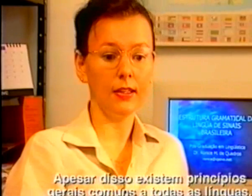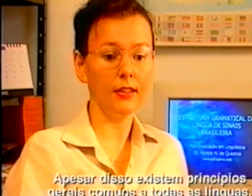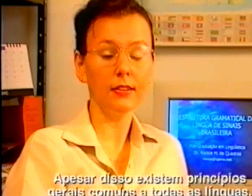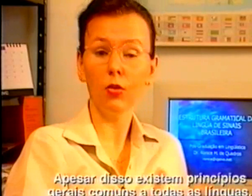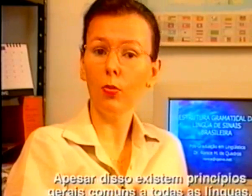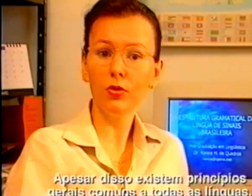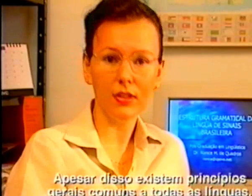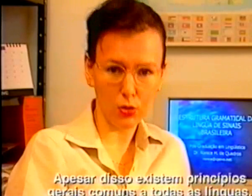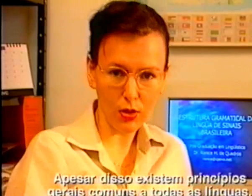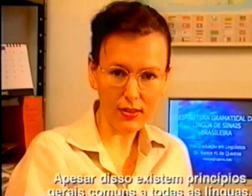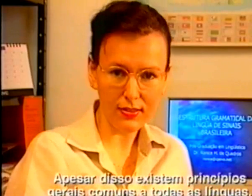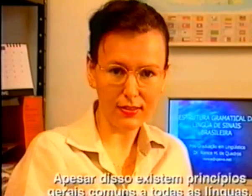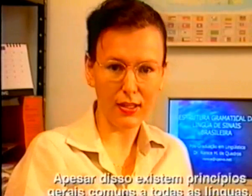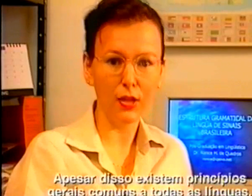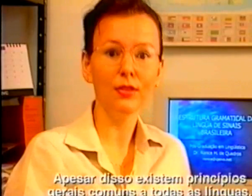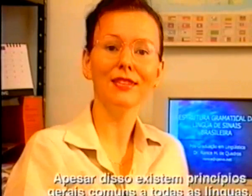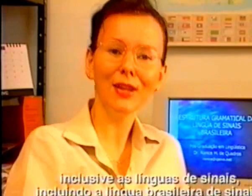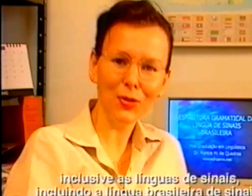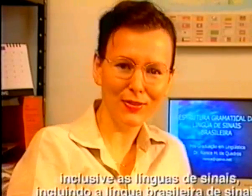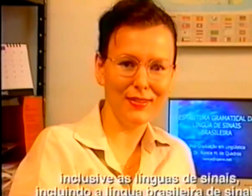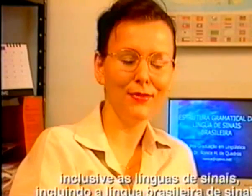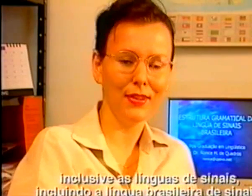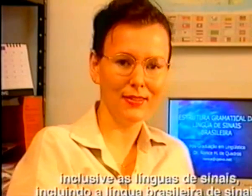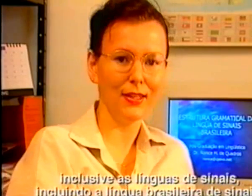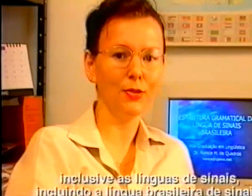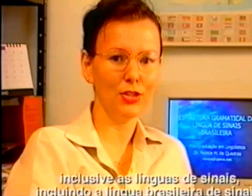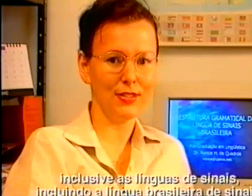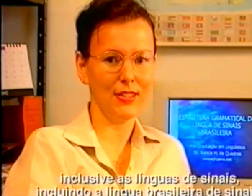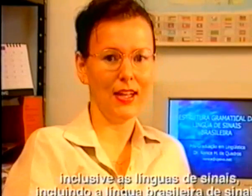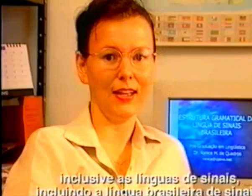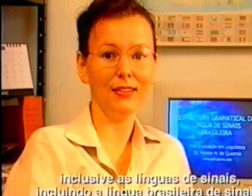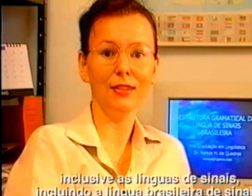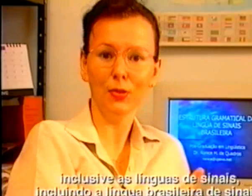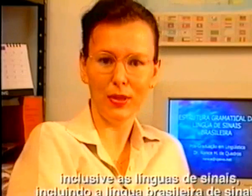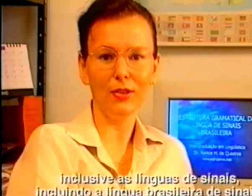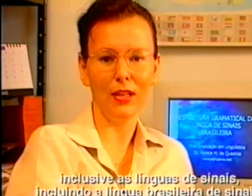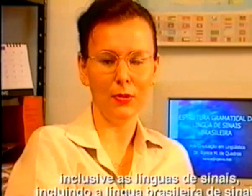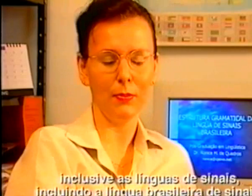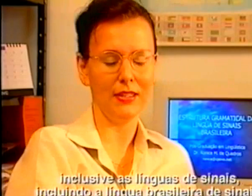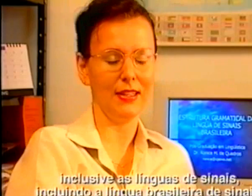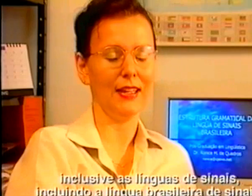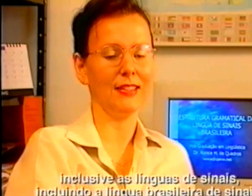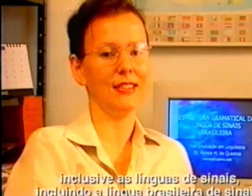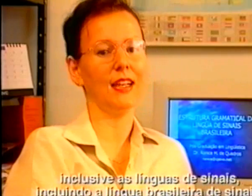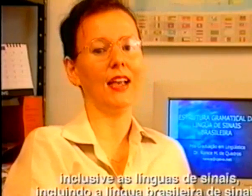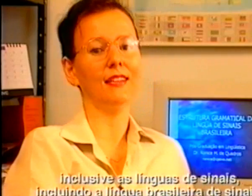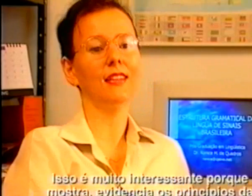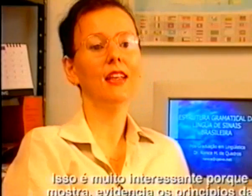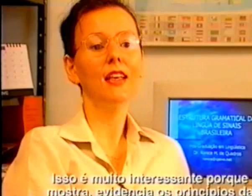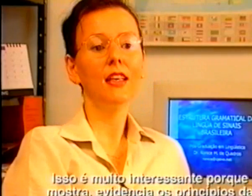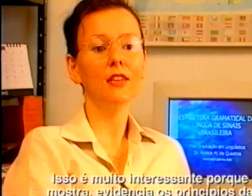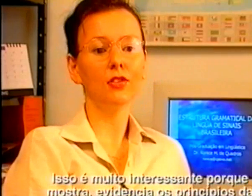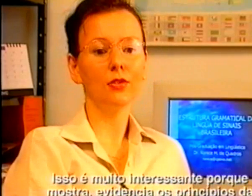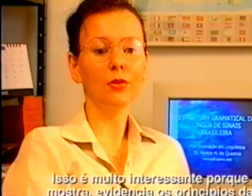que são comuns a todas as línguas, inclusive as línguas de sinais, incluindo a língua brasileira de sinais.